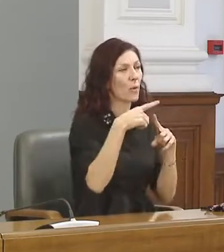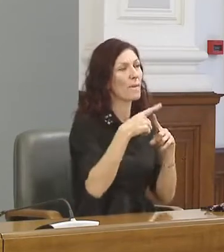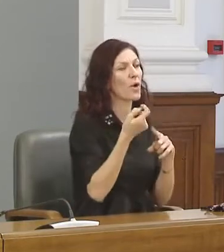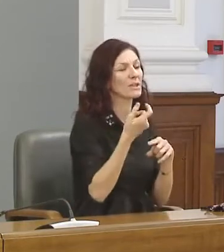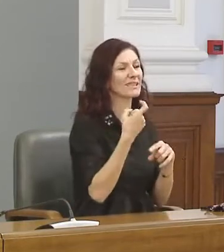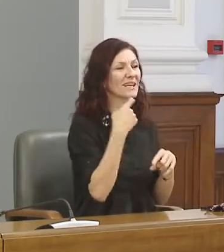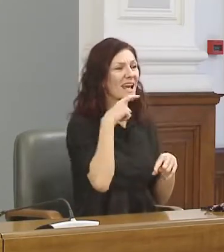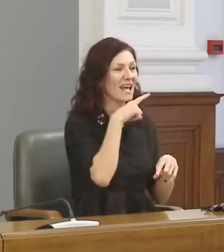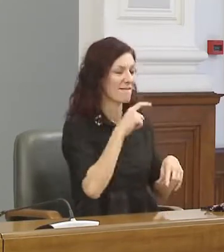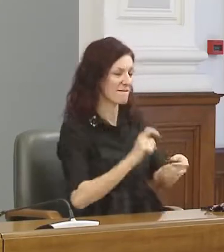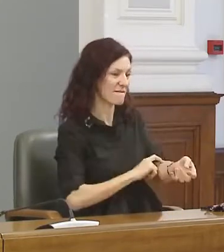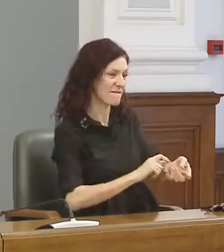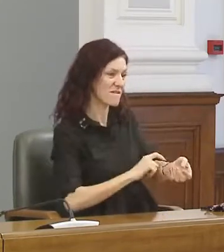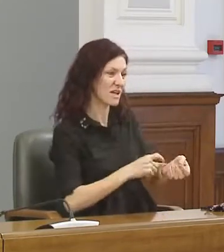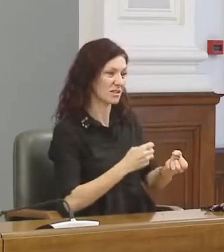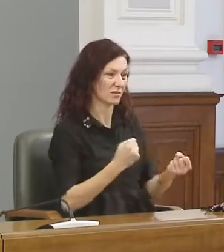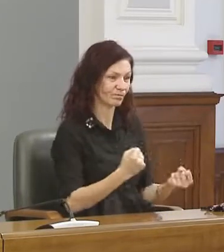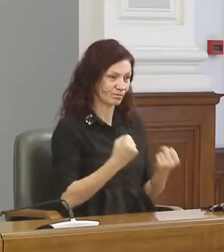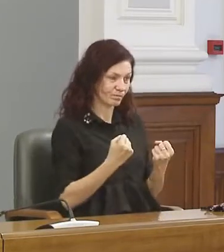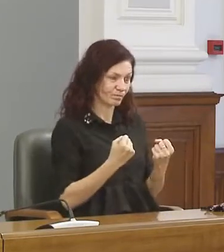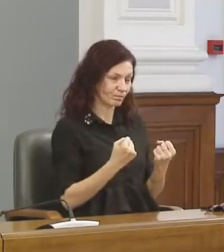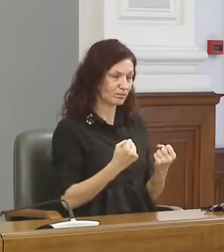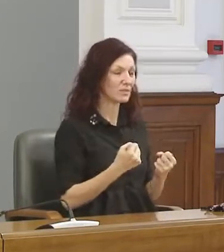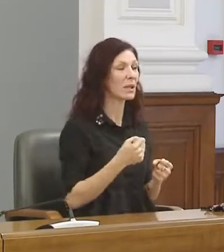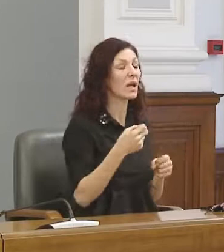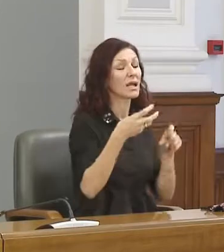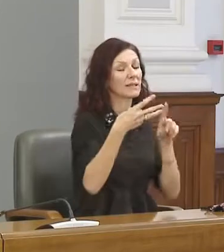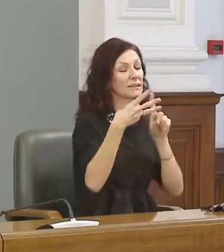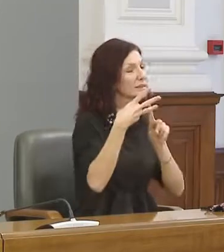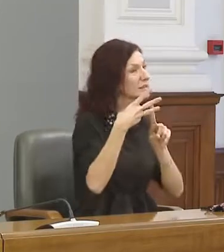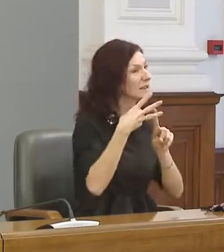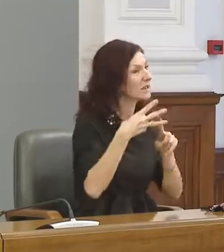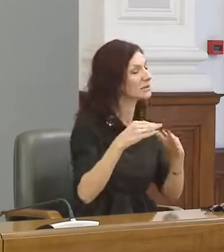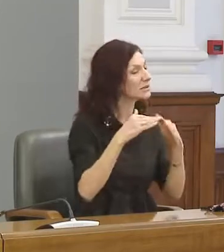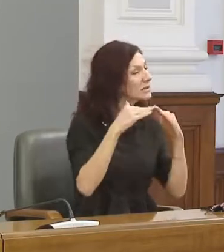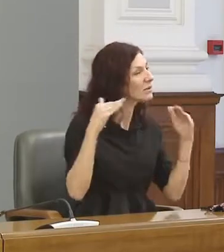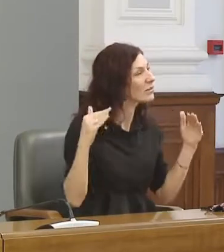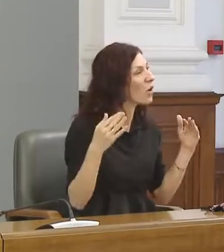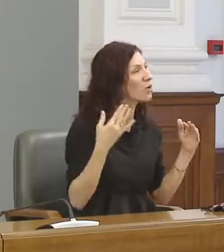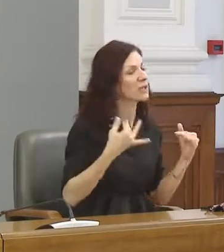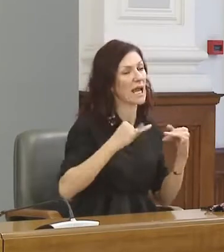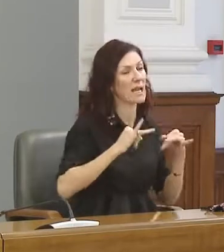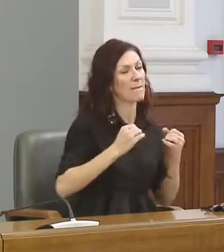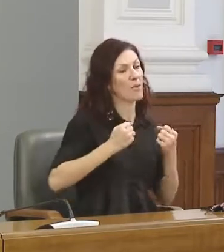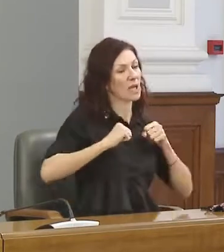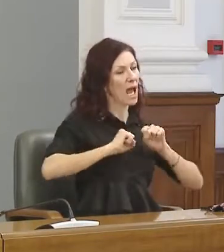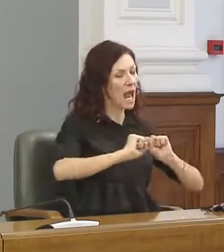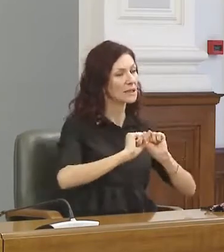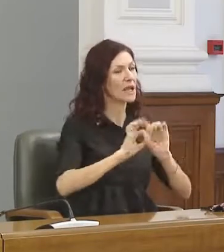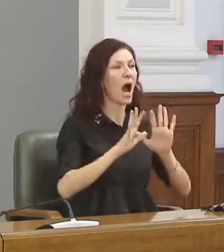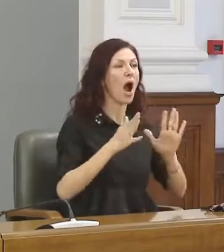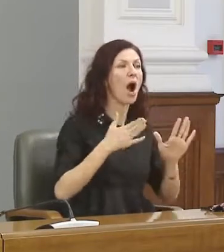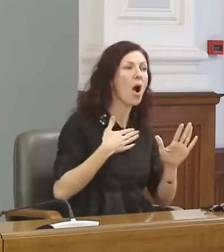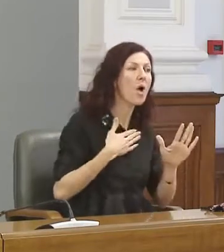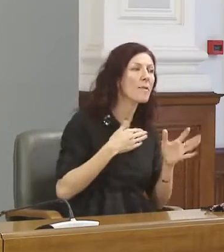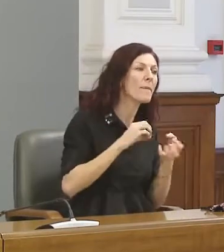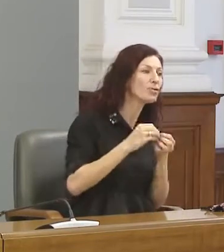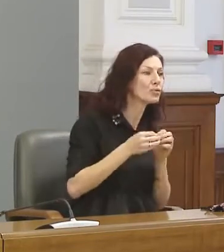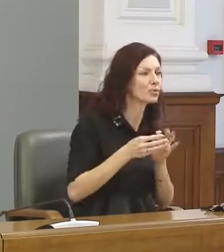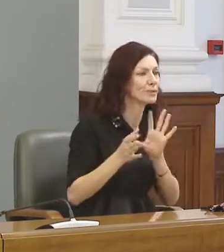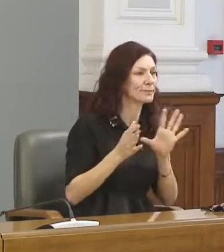да се наблегне. И третия етап вече е имунната реакция, ако има